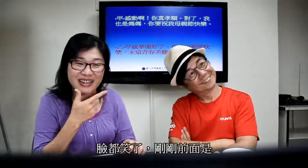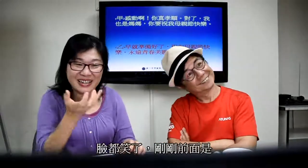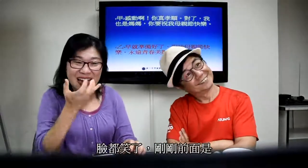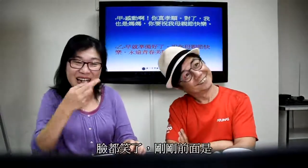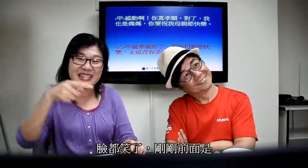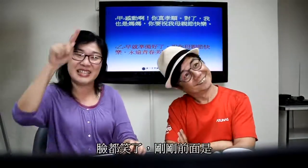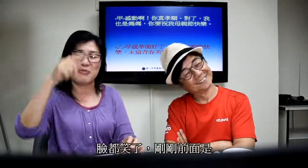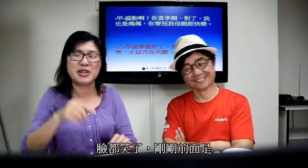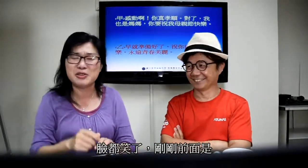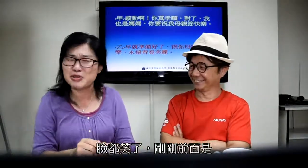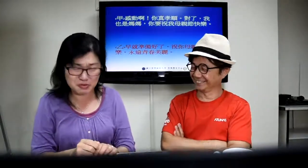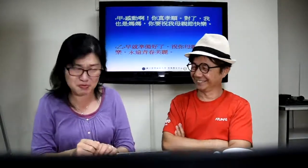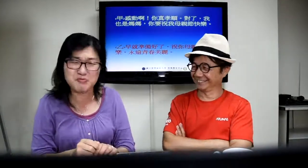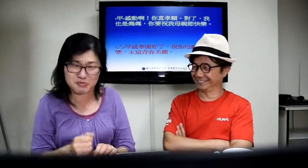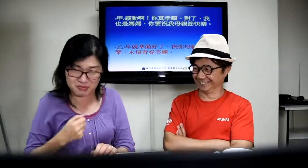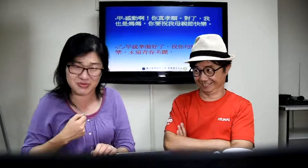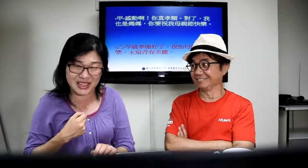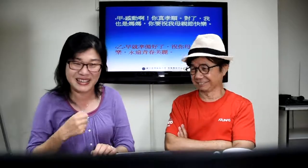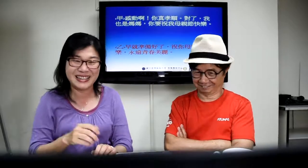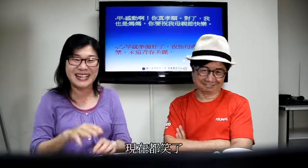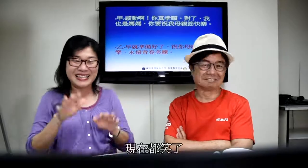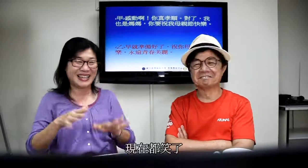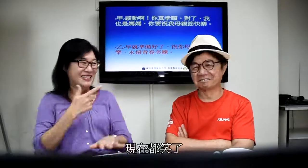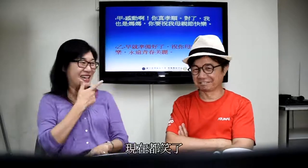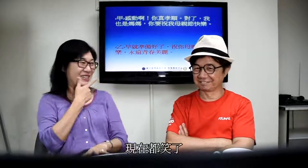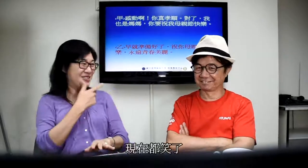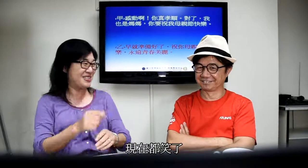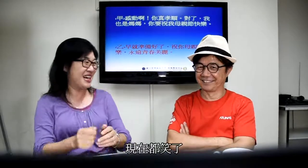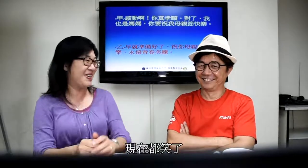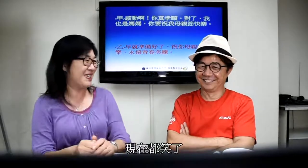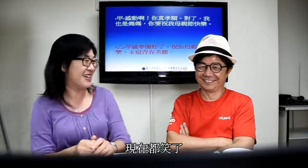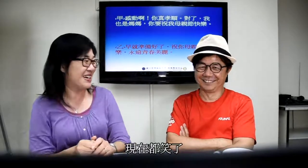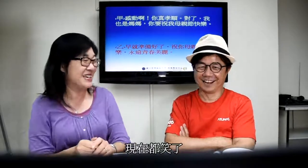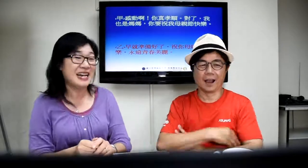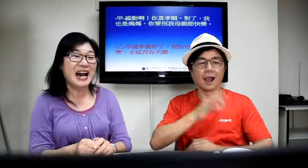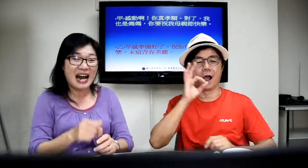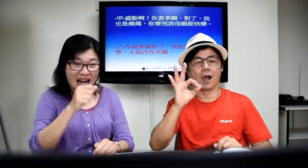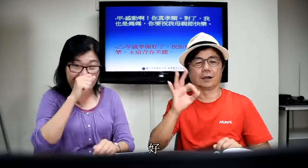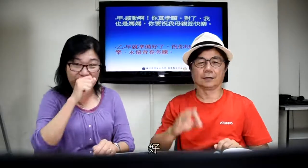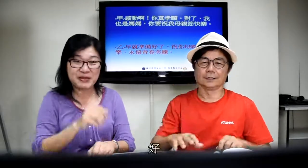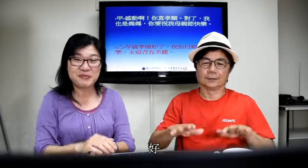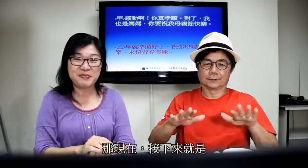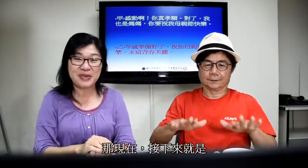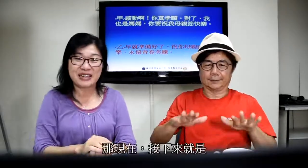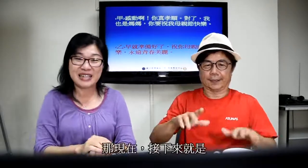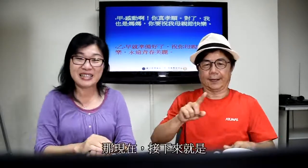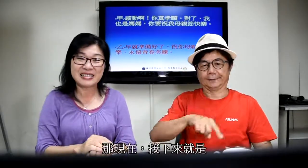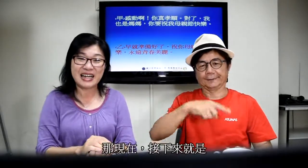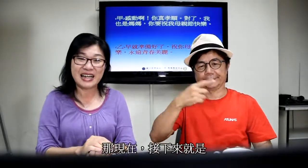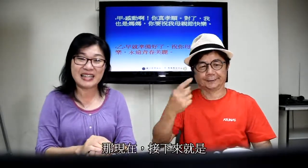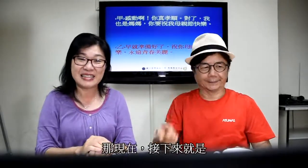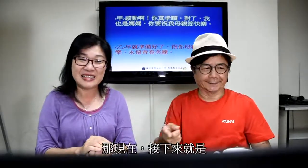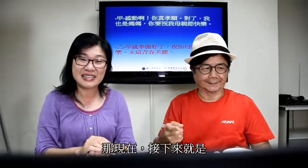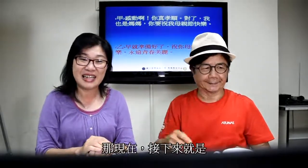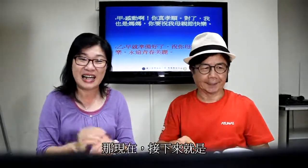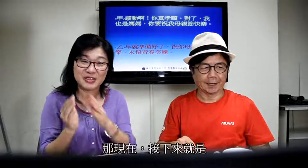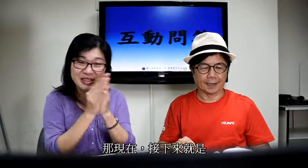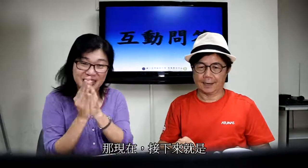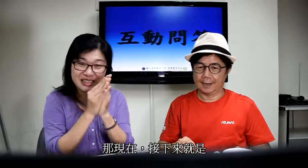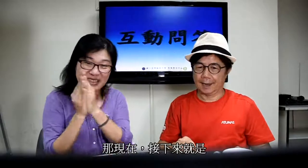刚刚前面是现在都笑了。好，那现在接下来就是要